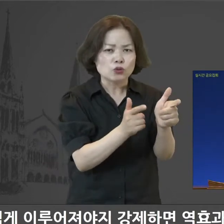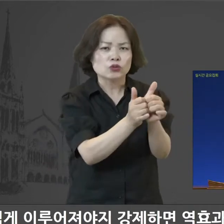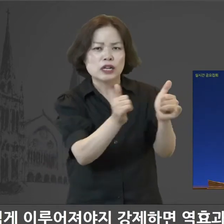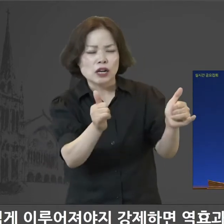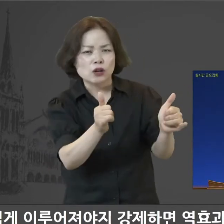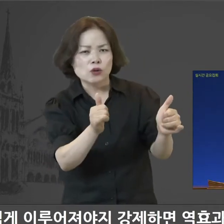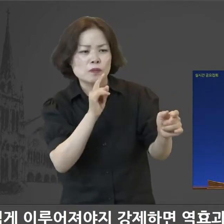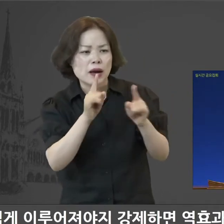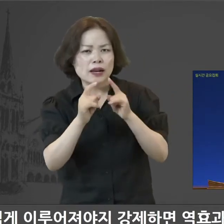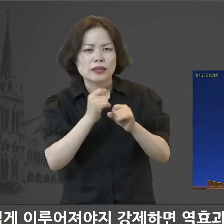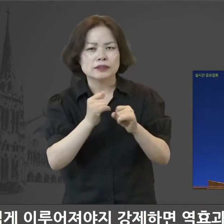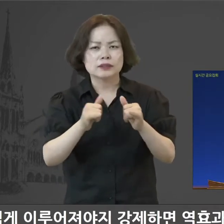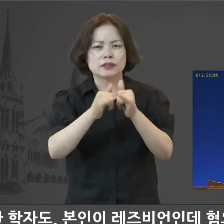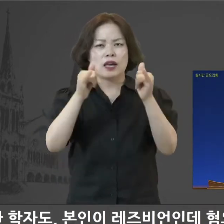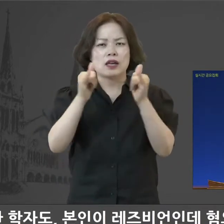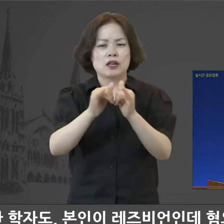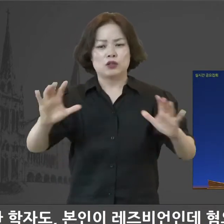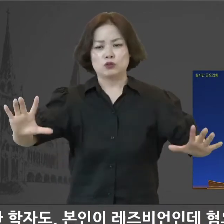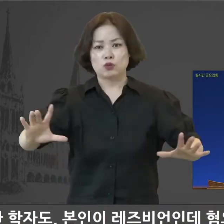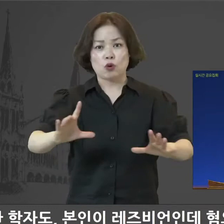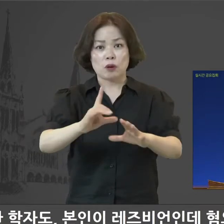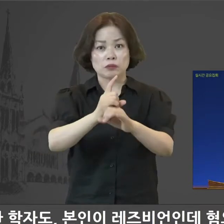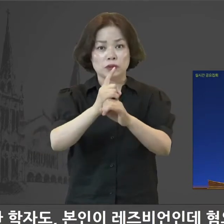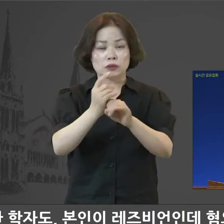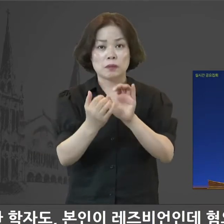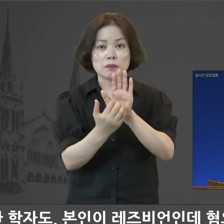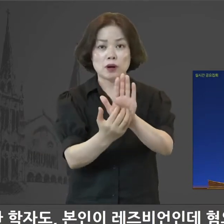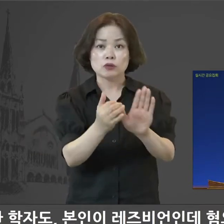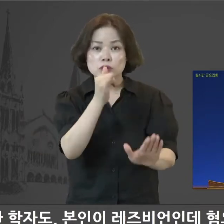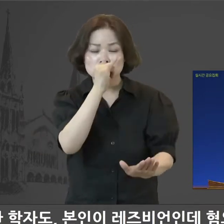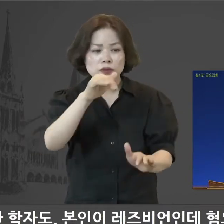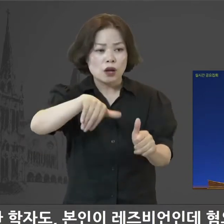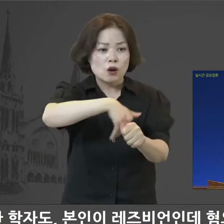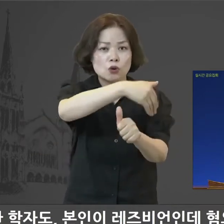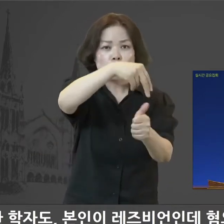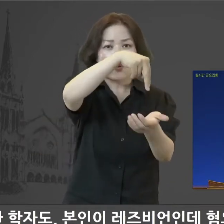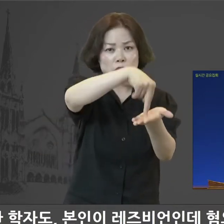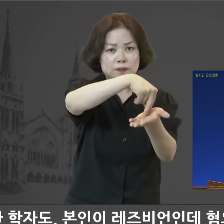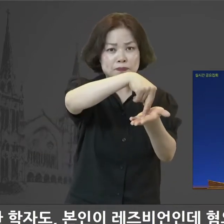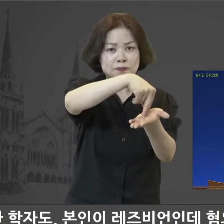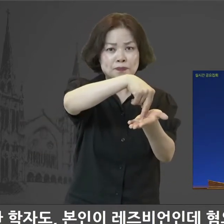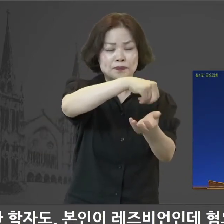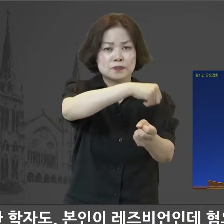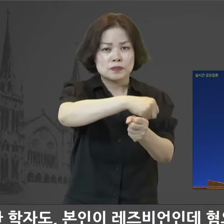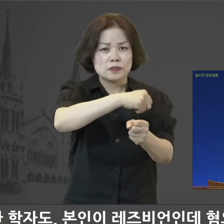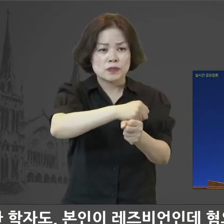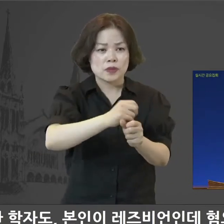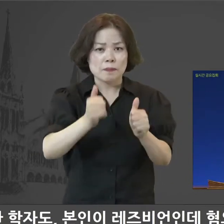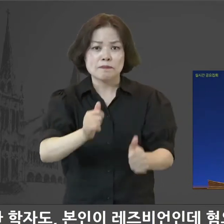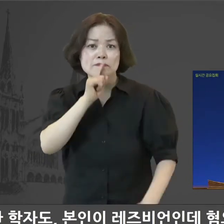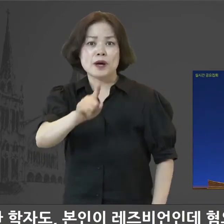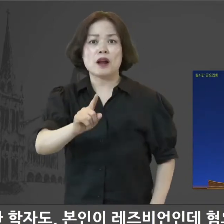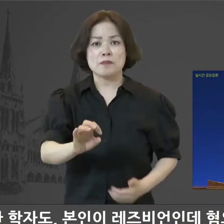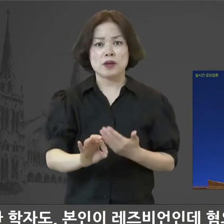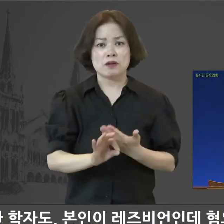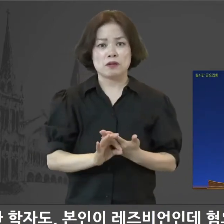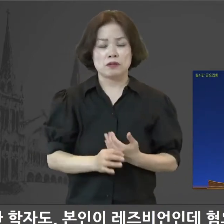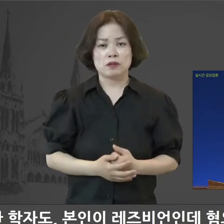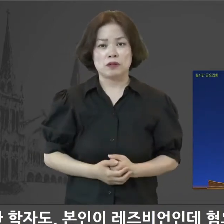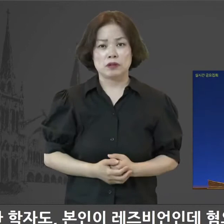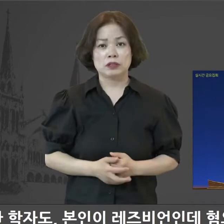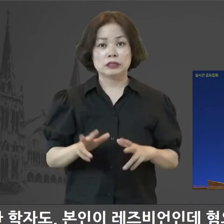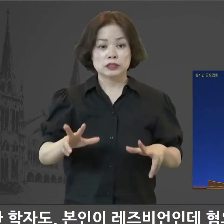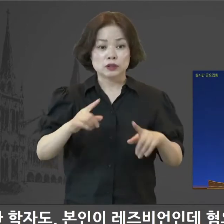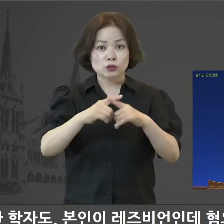분들이 사회에 통합되는 것을 막을 수가 있어요. 고립시켜 버린다, 그 말이에요. 소송을 남발하면. 그래서 제가